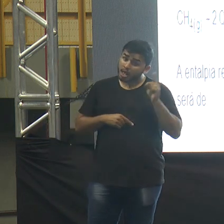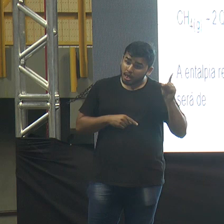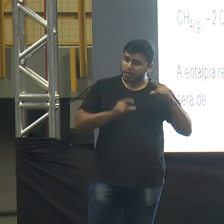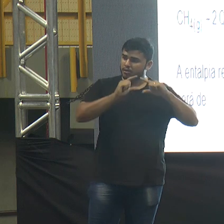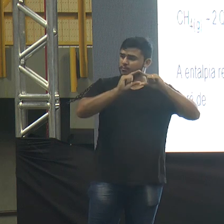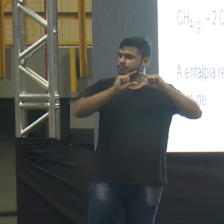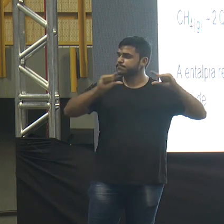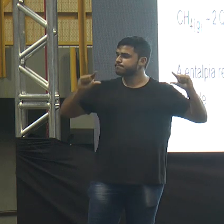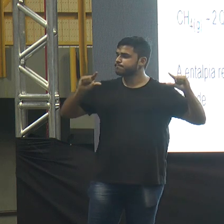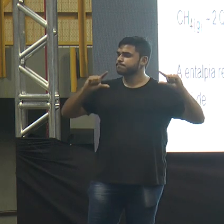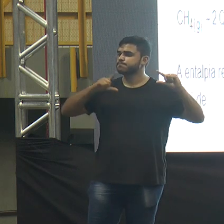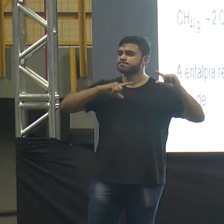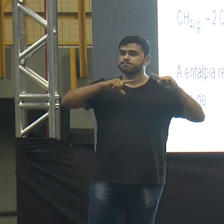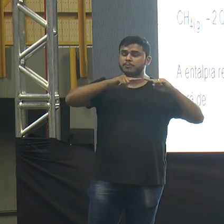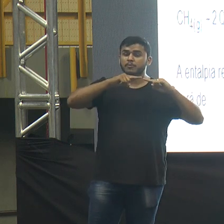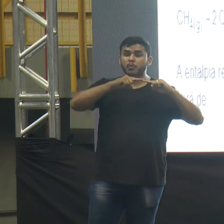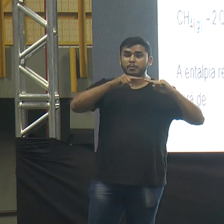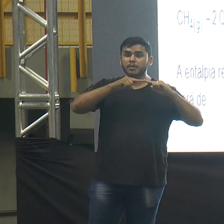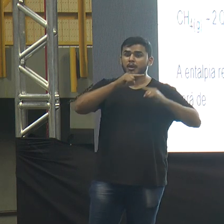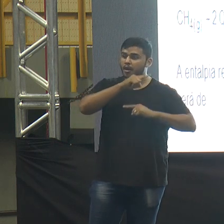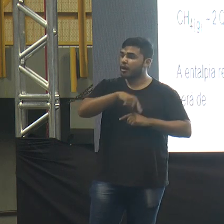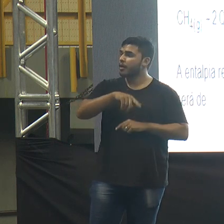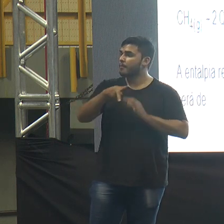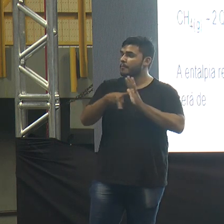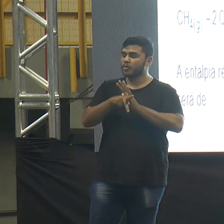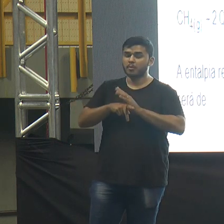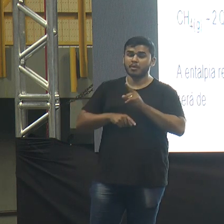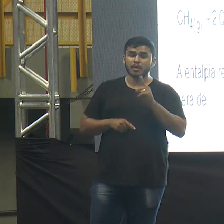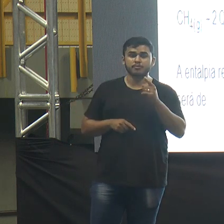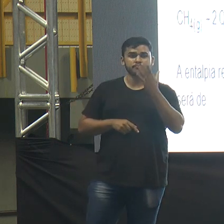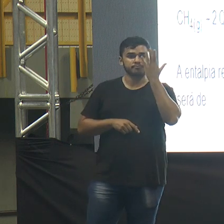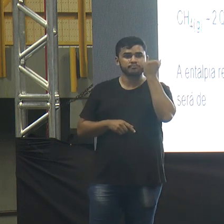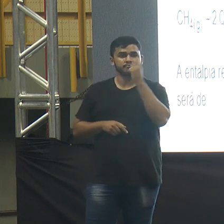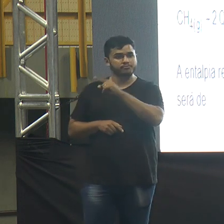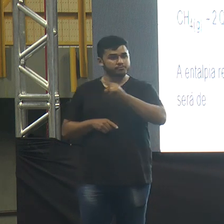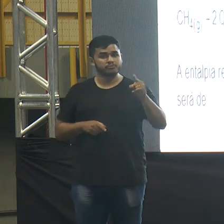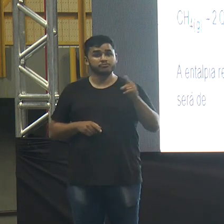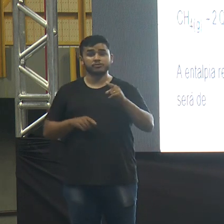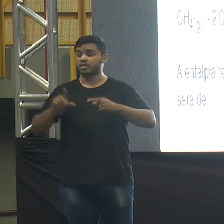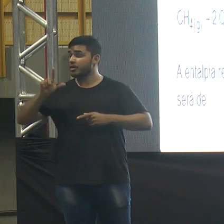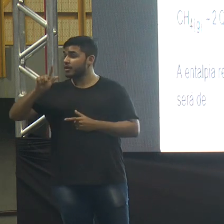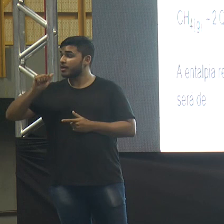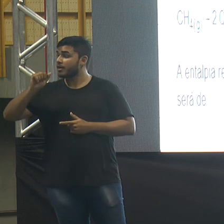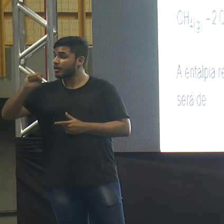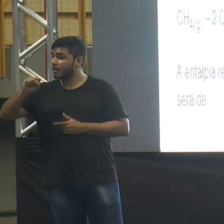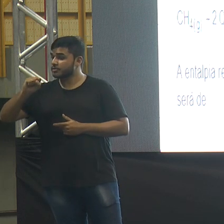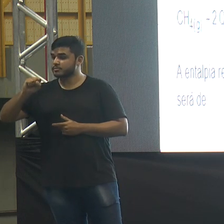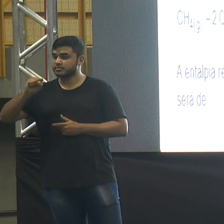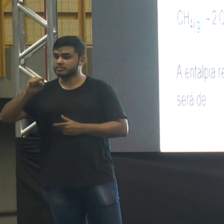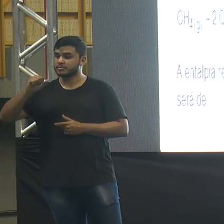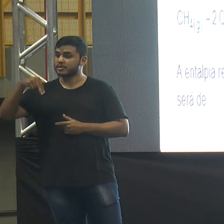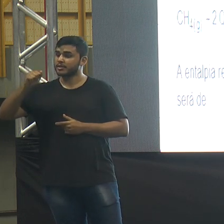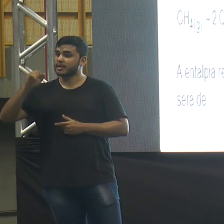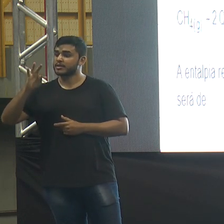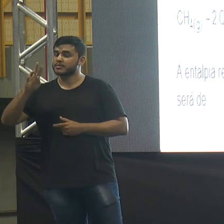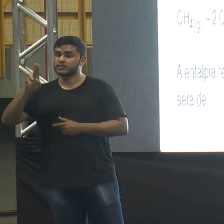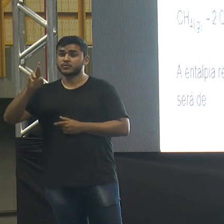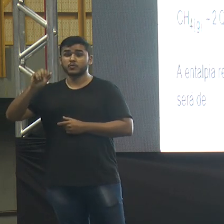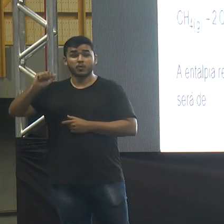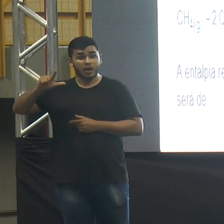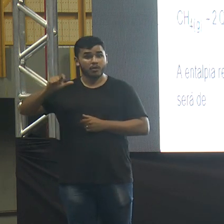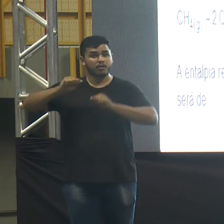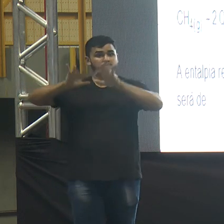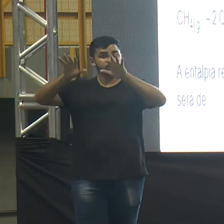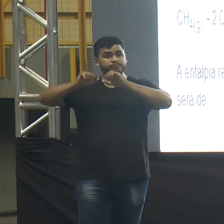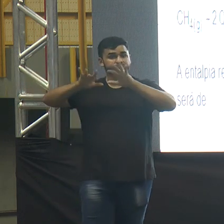é uma reação química de combustão do gás natural. E como o gás natural é um dos combustíveis fósseis menos